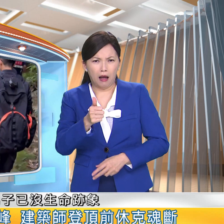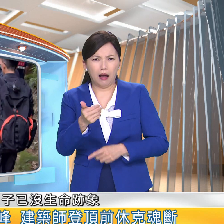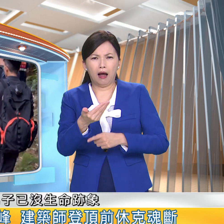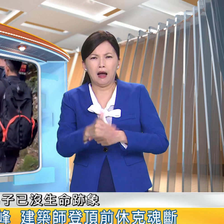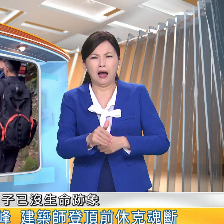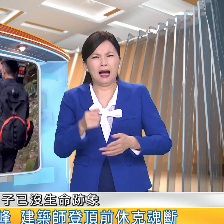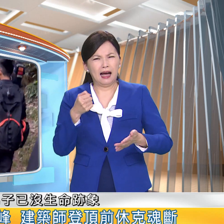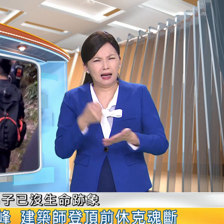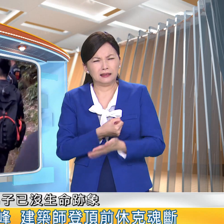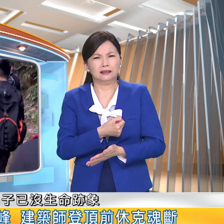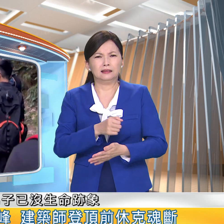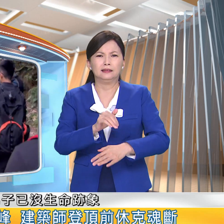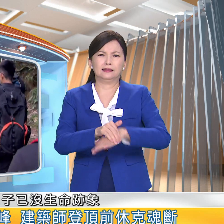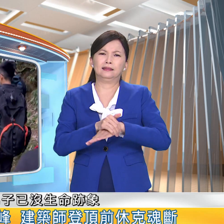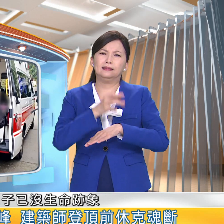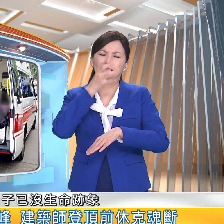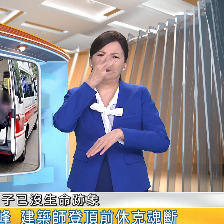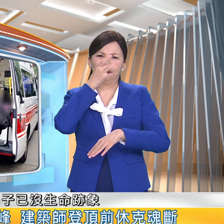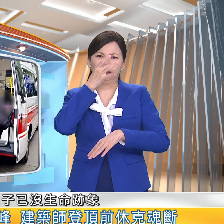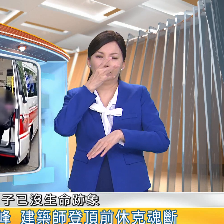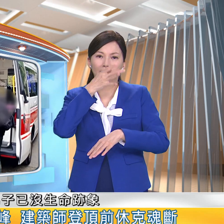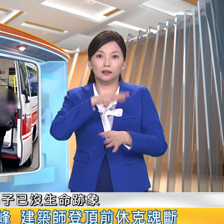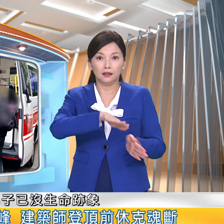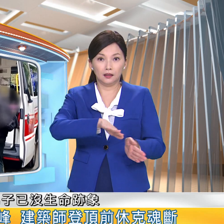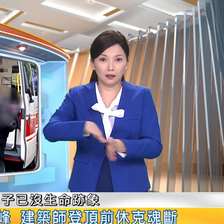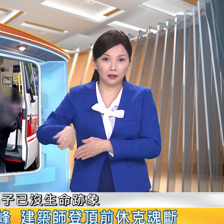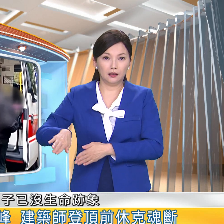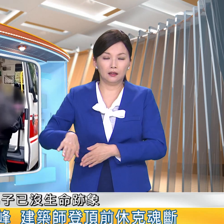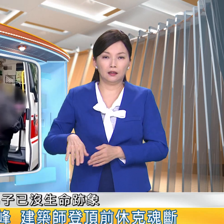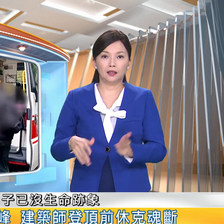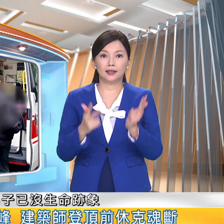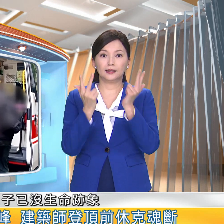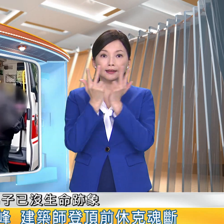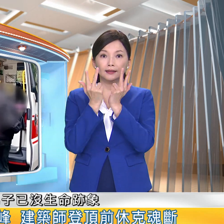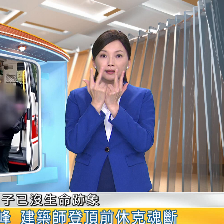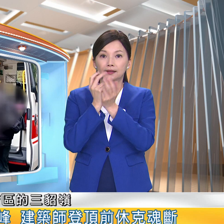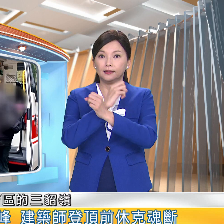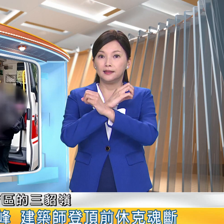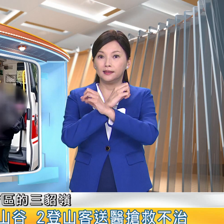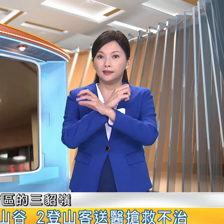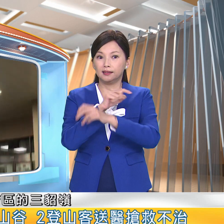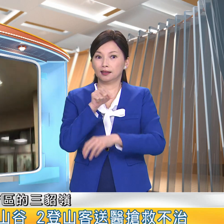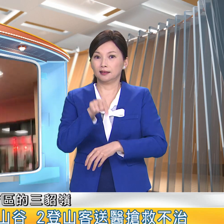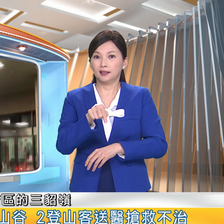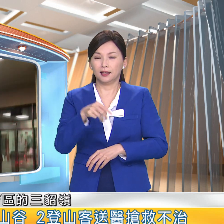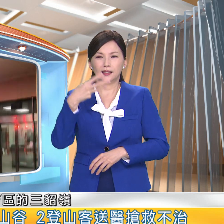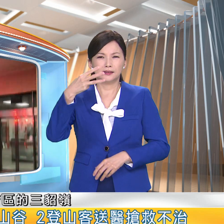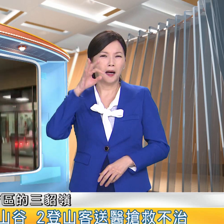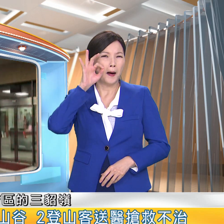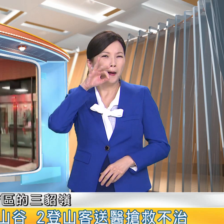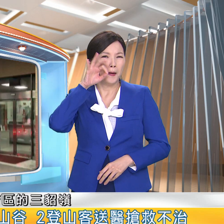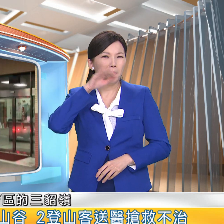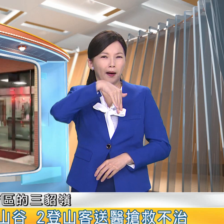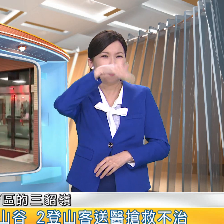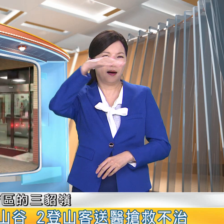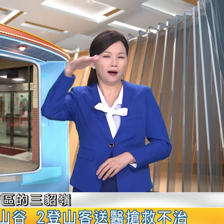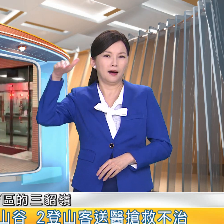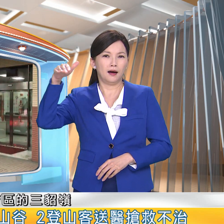时男子已经没有生命迹象。而新北市瑞芳区的三貂岭，